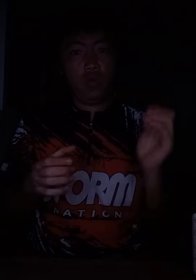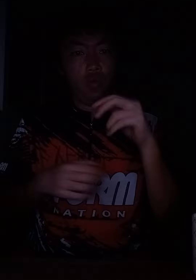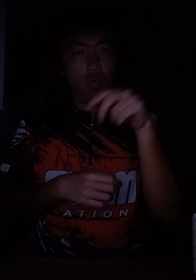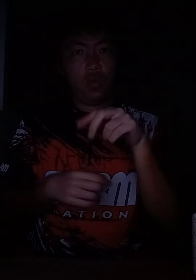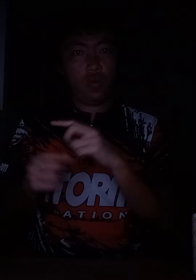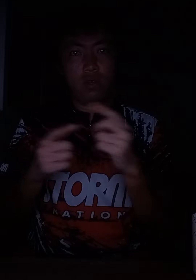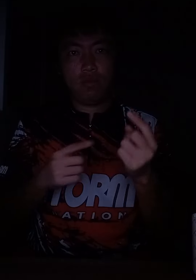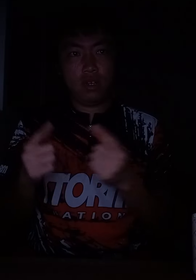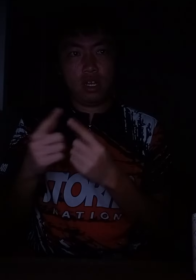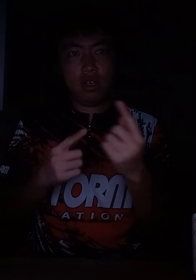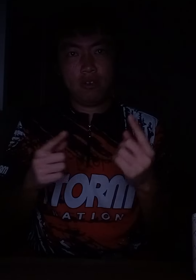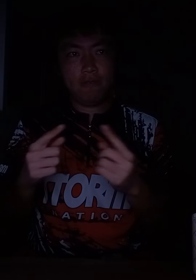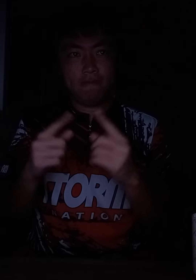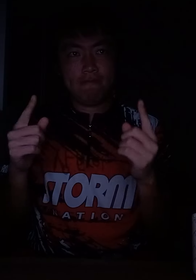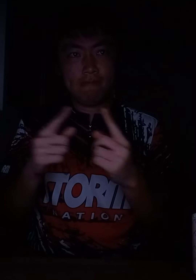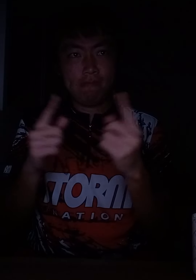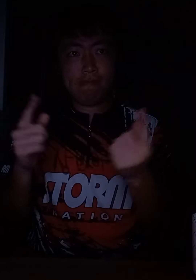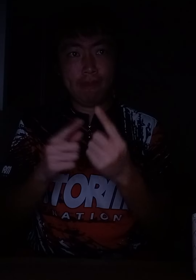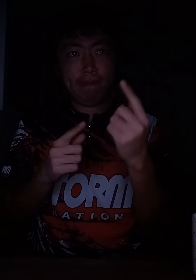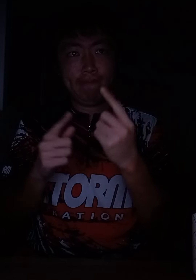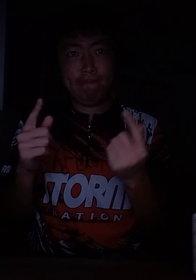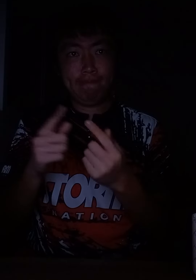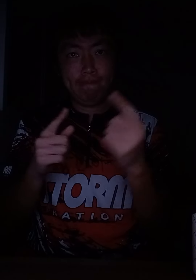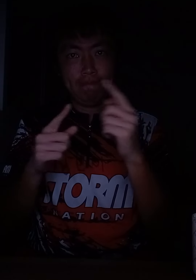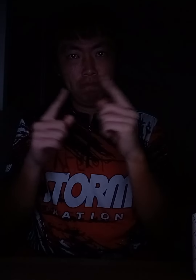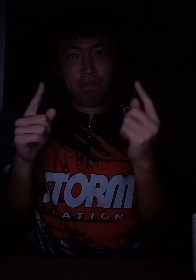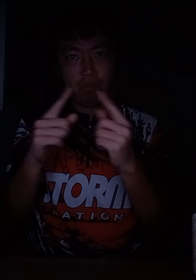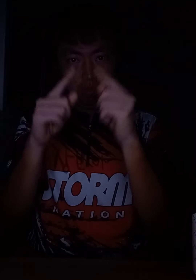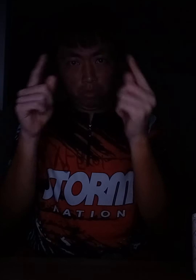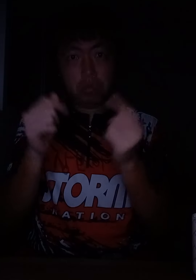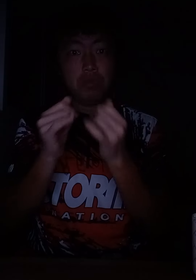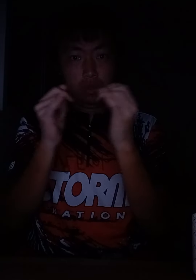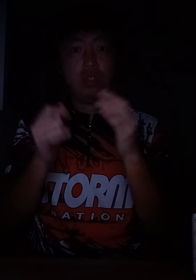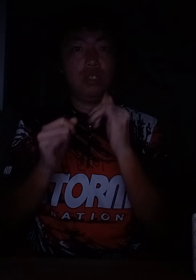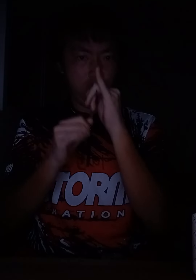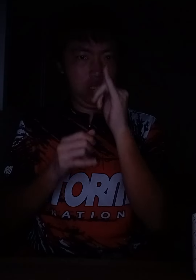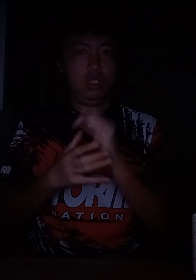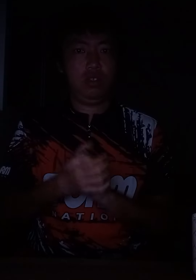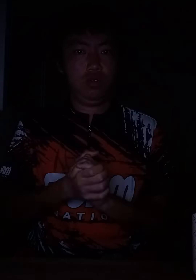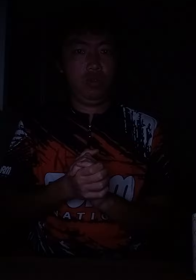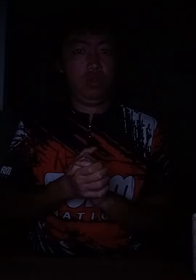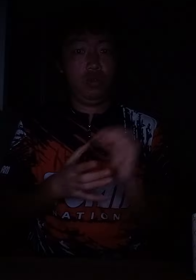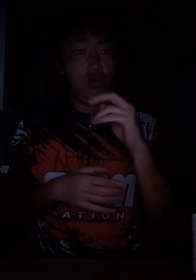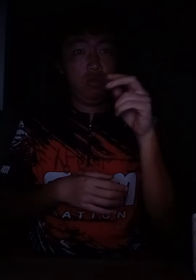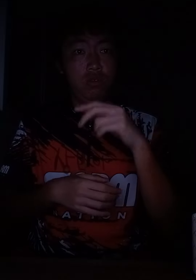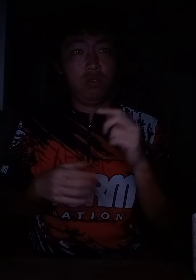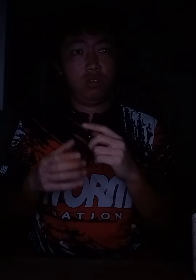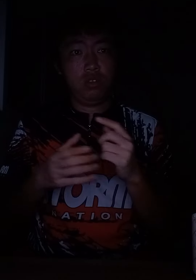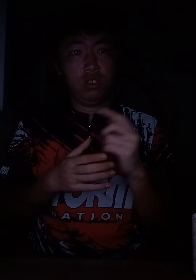브라질 기자가 산타울루 폭우 현장을 생방송으로 중계하고 있었습니다. 그런데 갑자기 이 기자가 말을